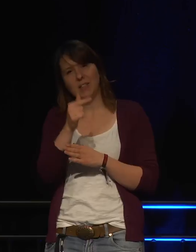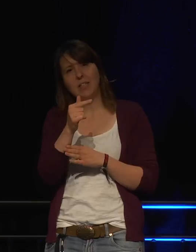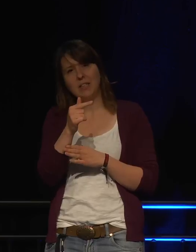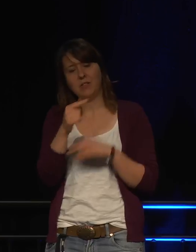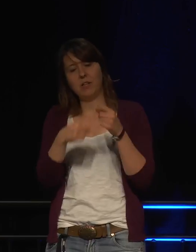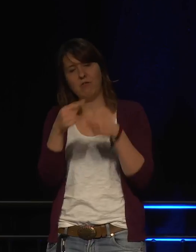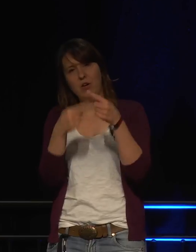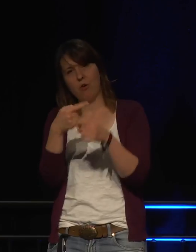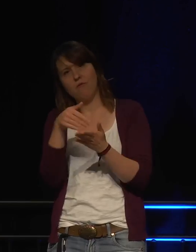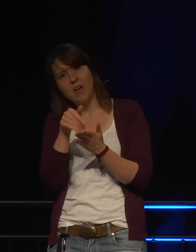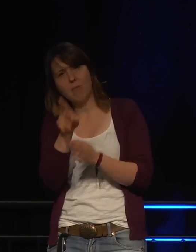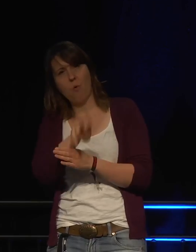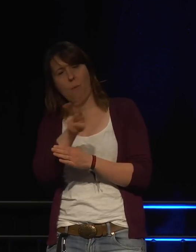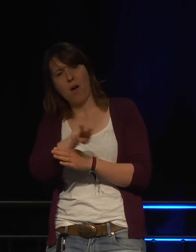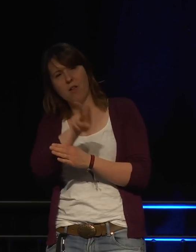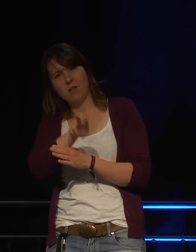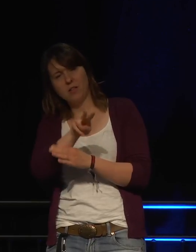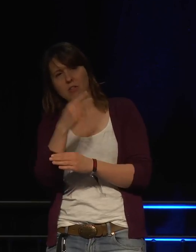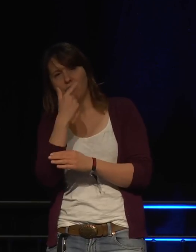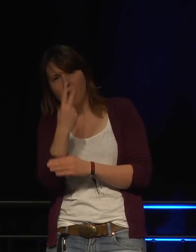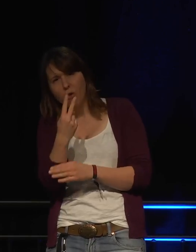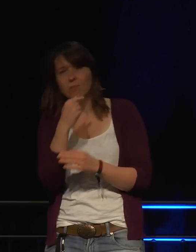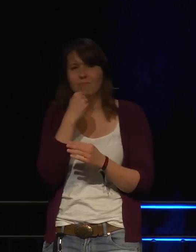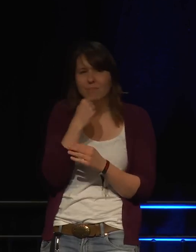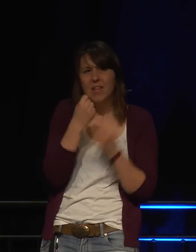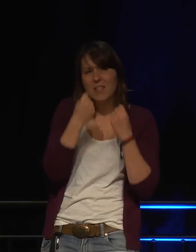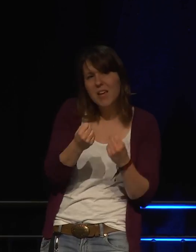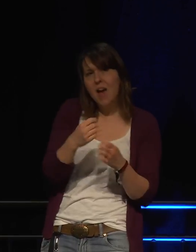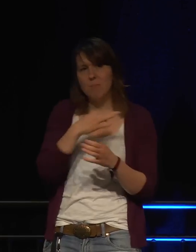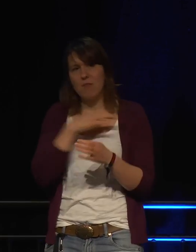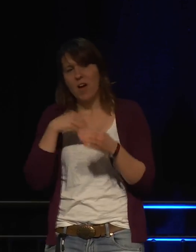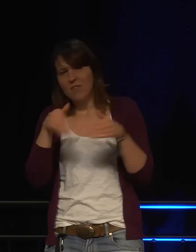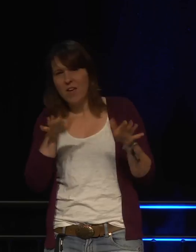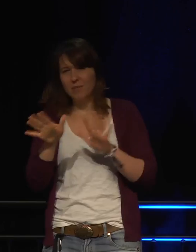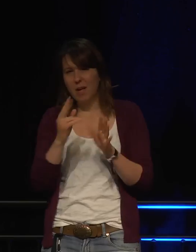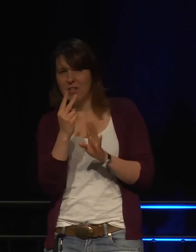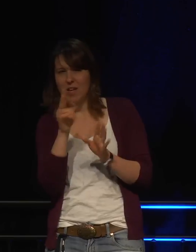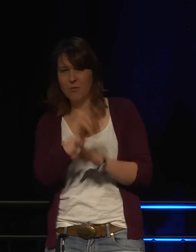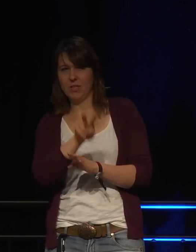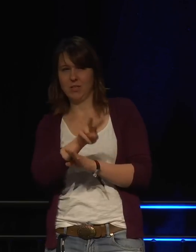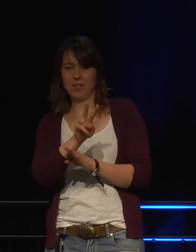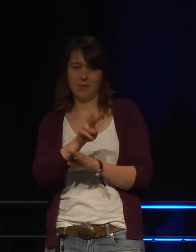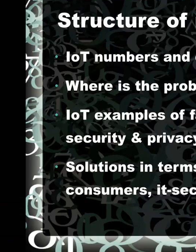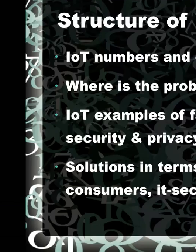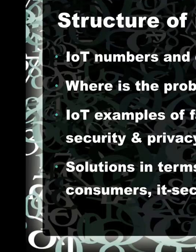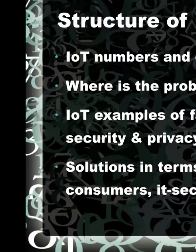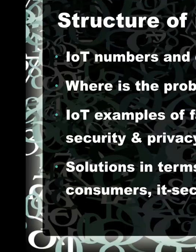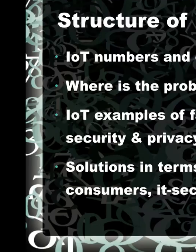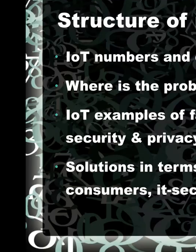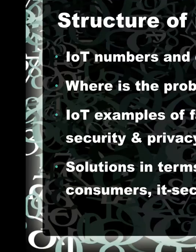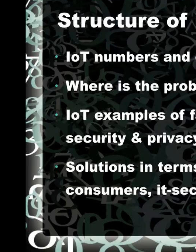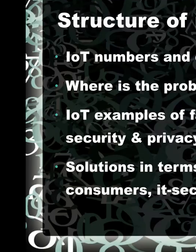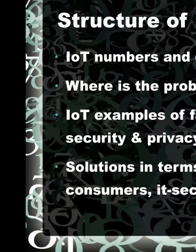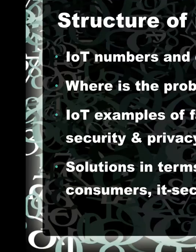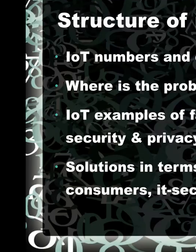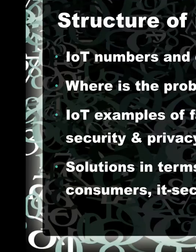que desde entonces me fijé en la evolución de IoT en temas de seguridad y privacidad. Y